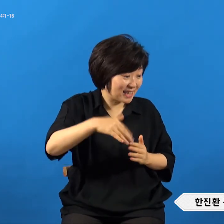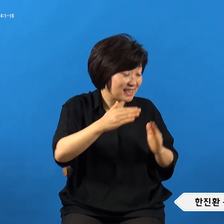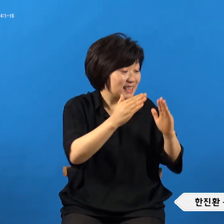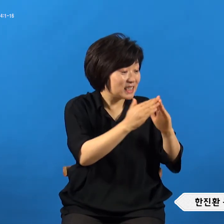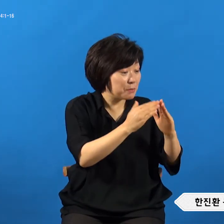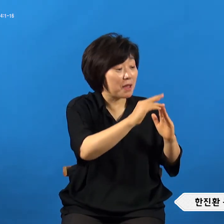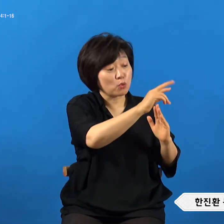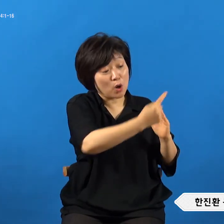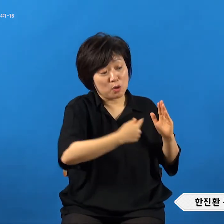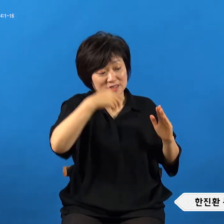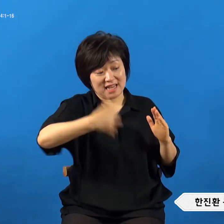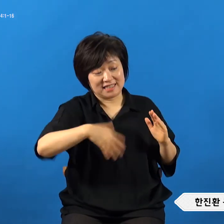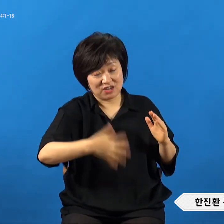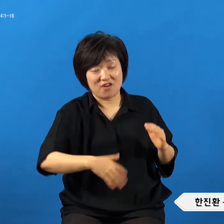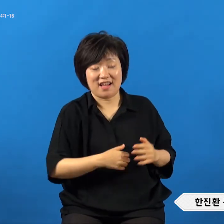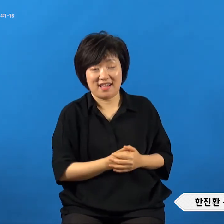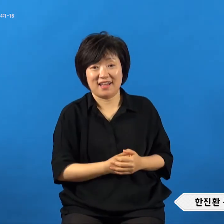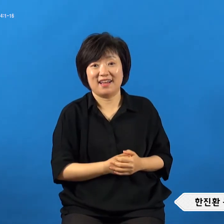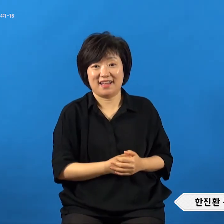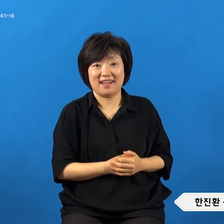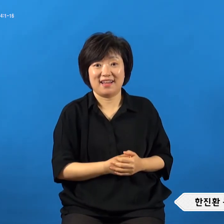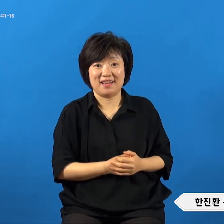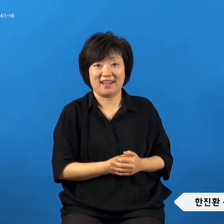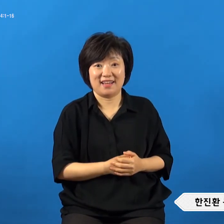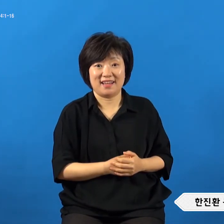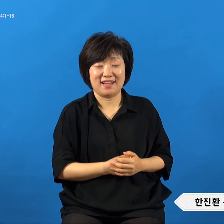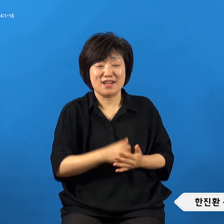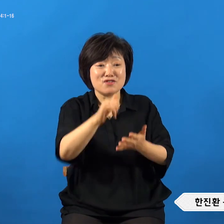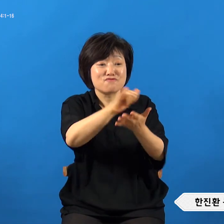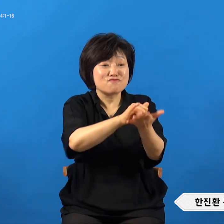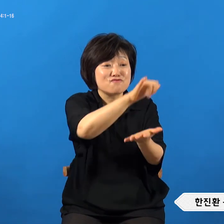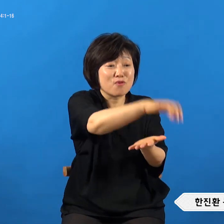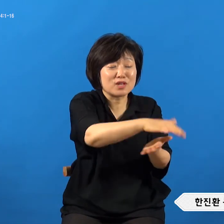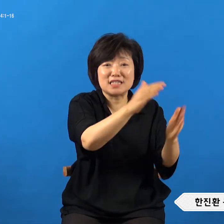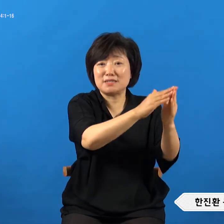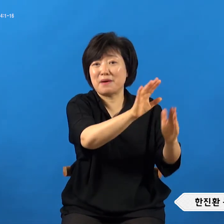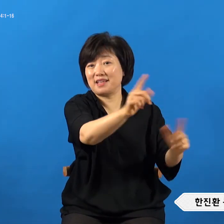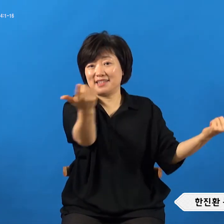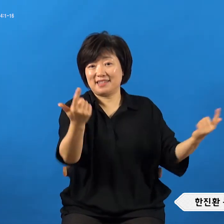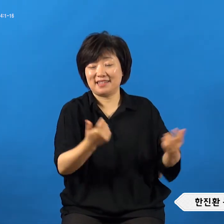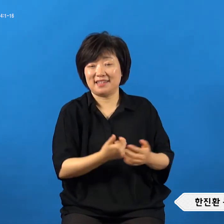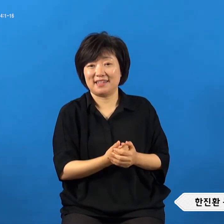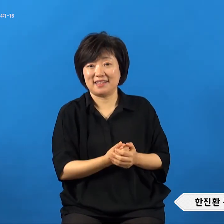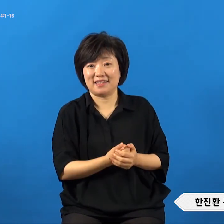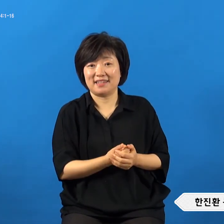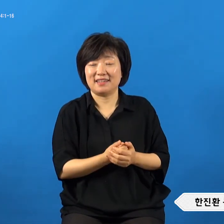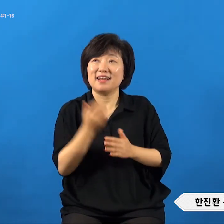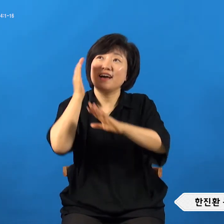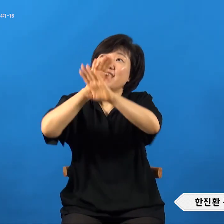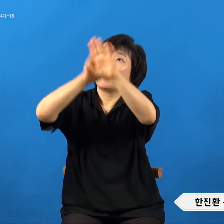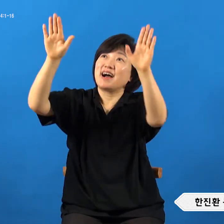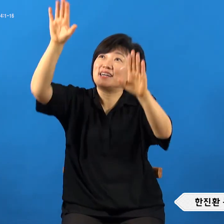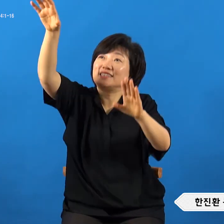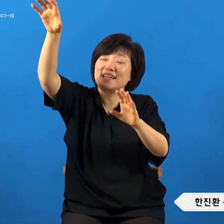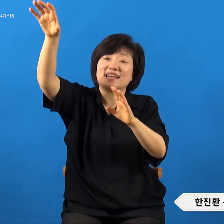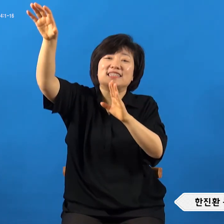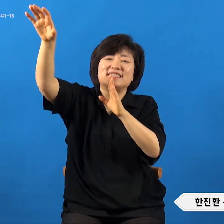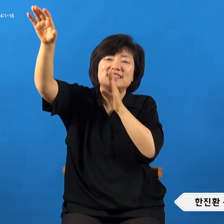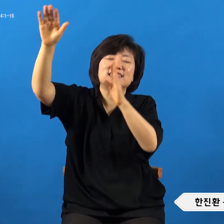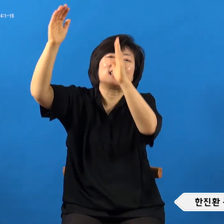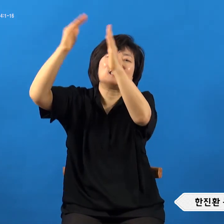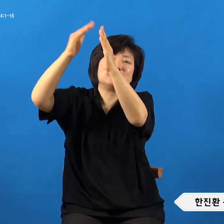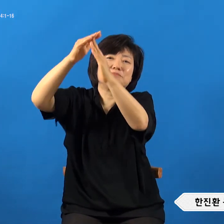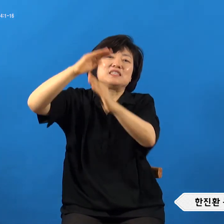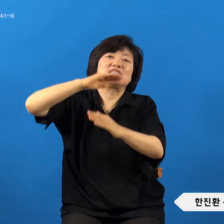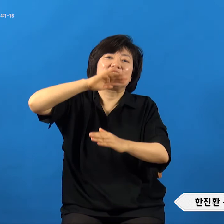너는 아직도 집에 오지 않았잖니? 뉴욕이 집이 아닙니다. 하늘에 진짜